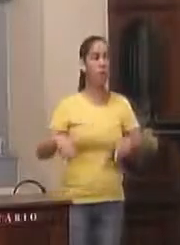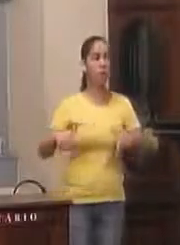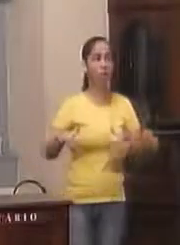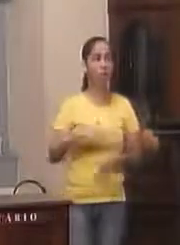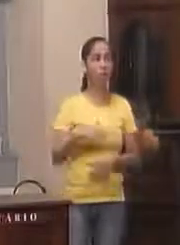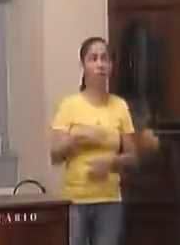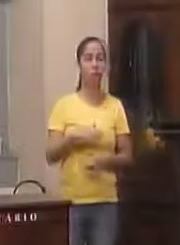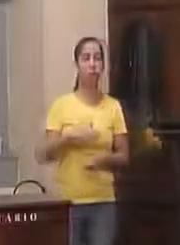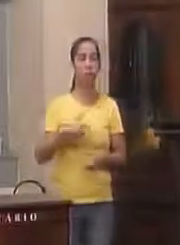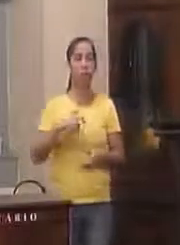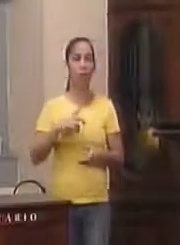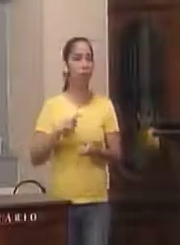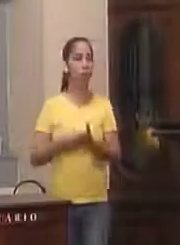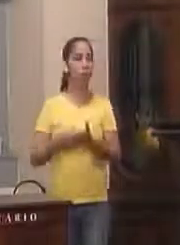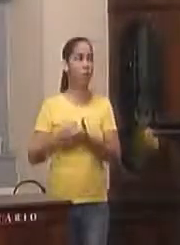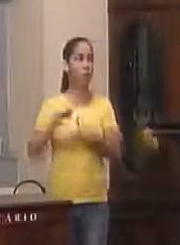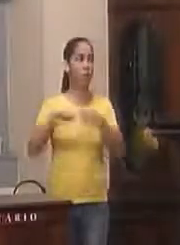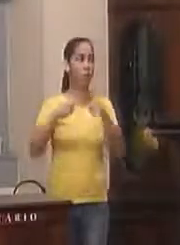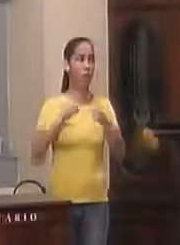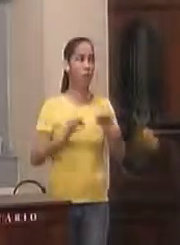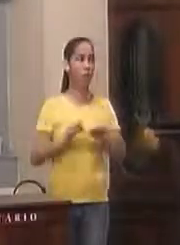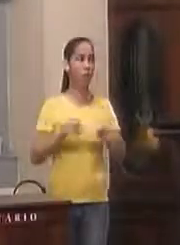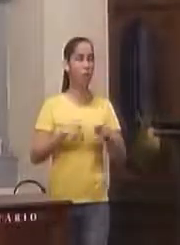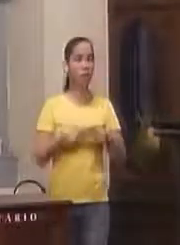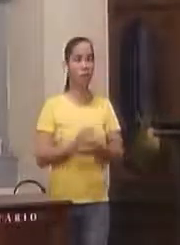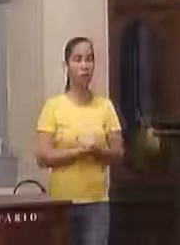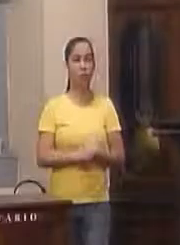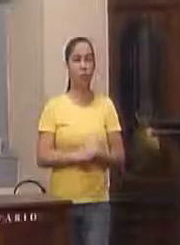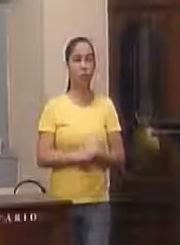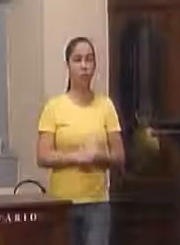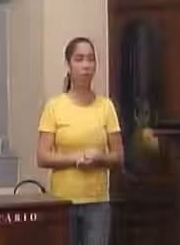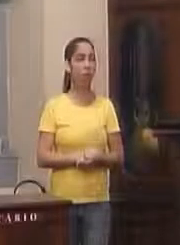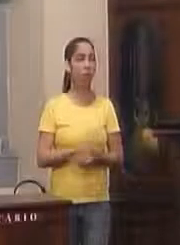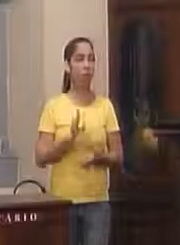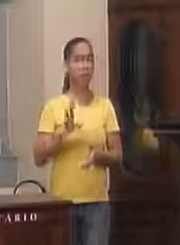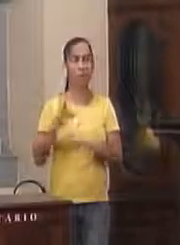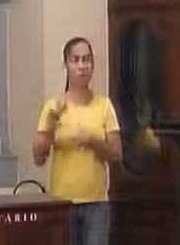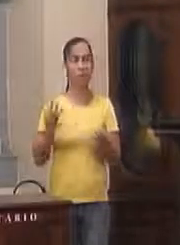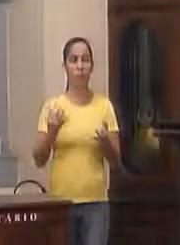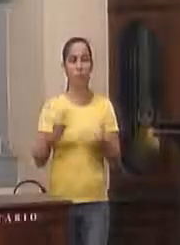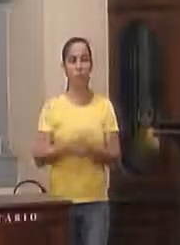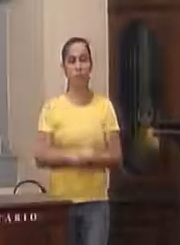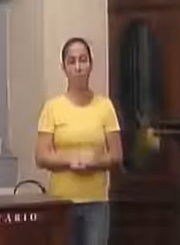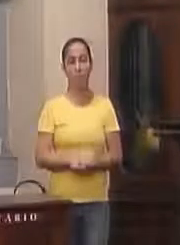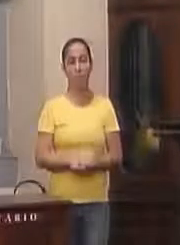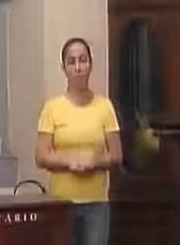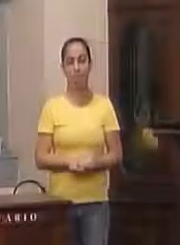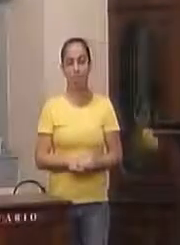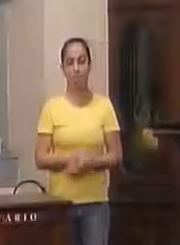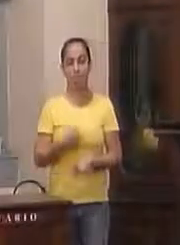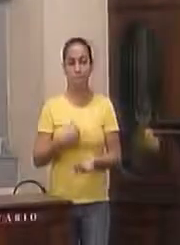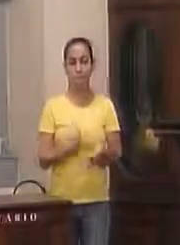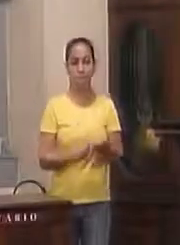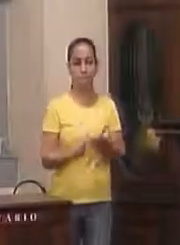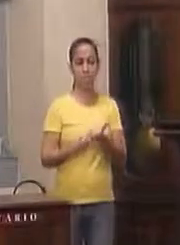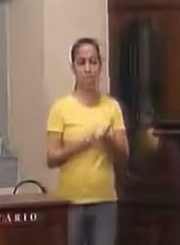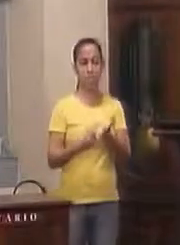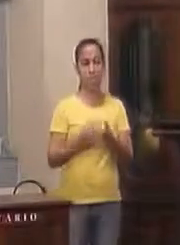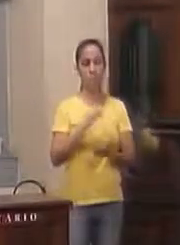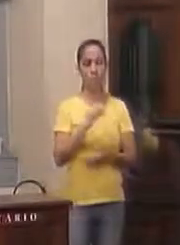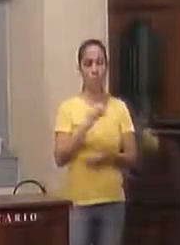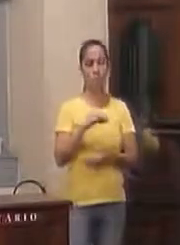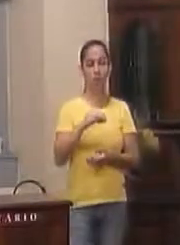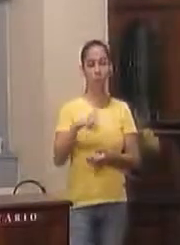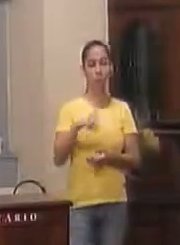de adimplência, para poder tocar esse projeto. Está tudo em dia, tudo, esses compromissos que são